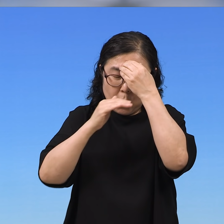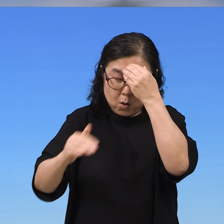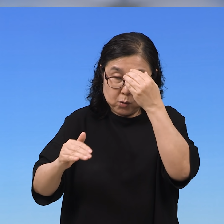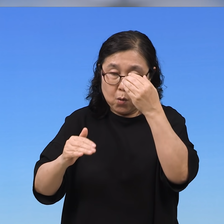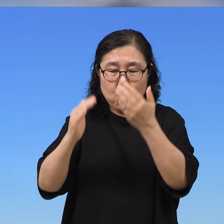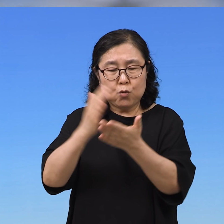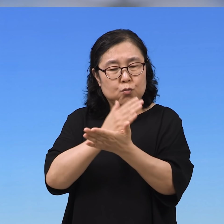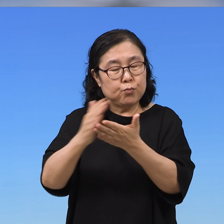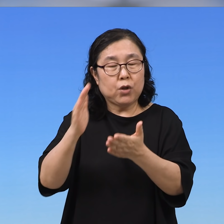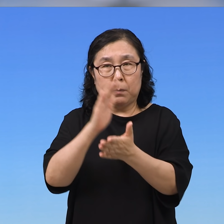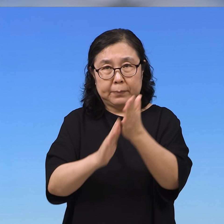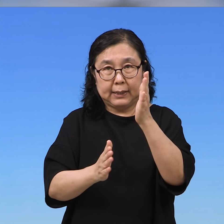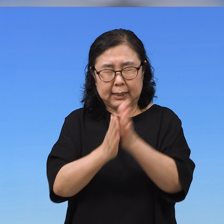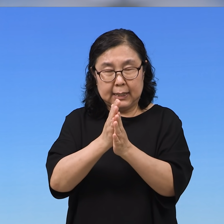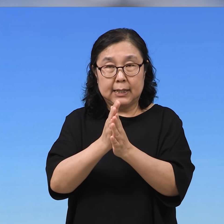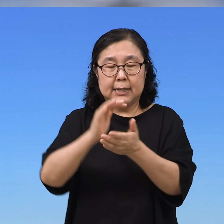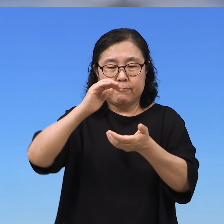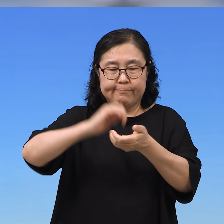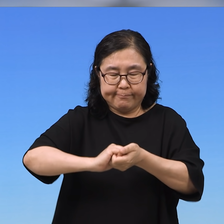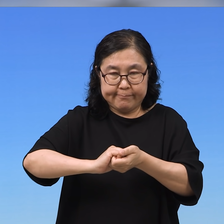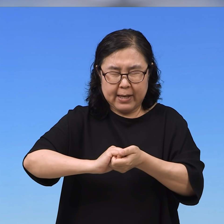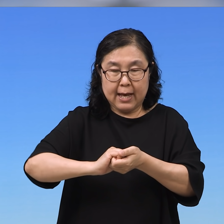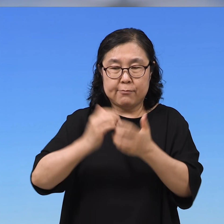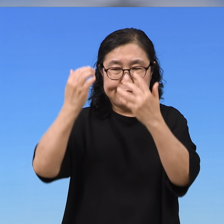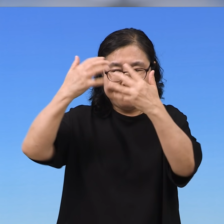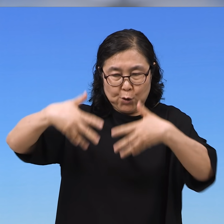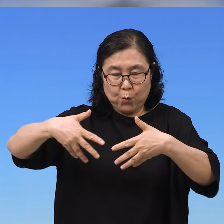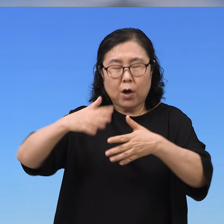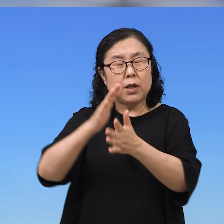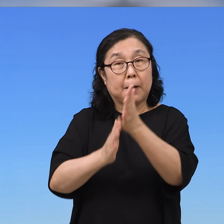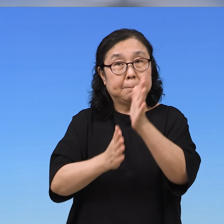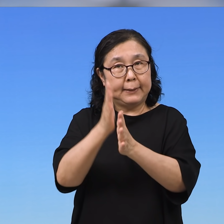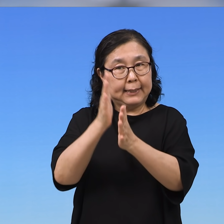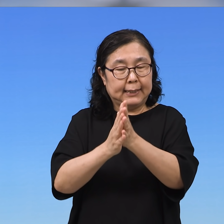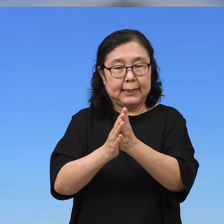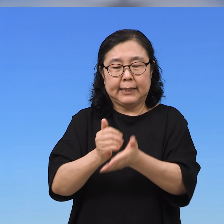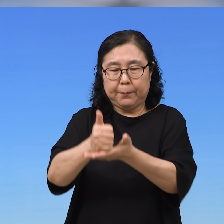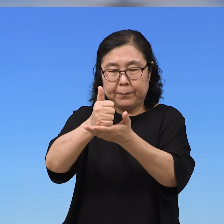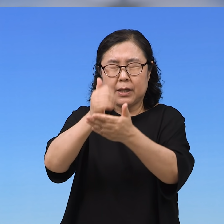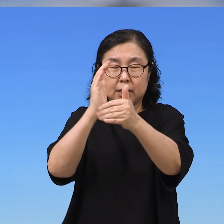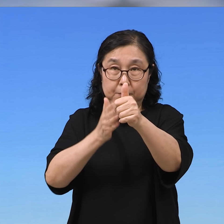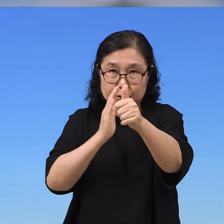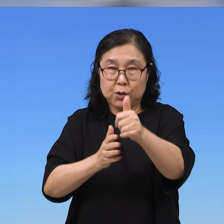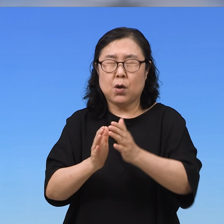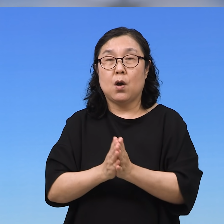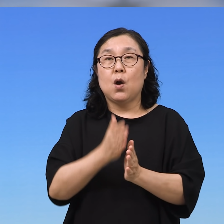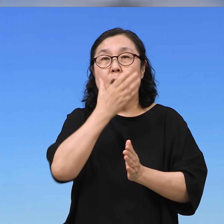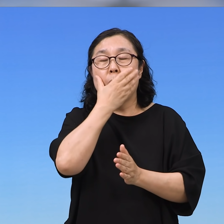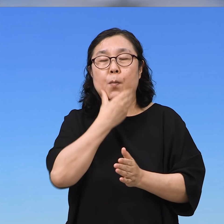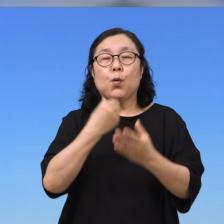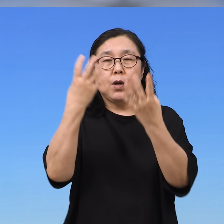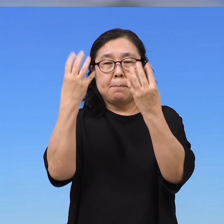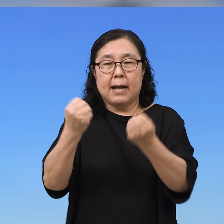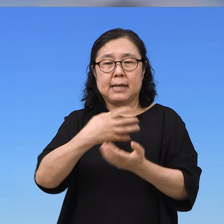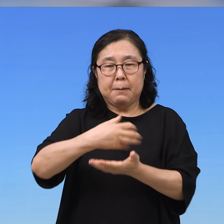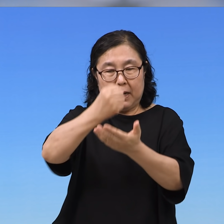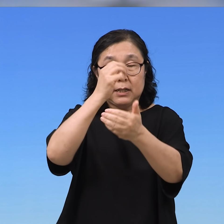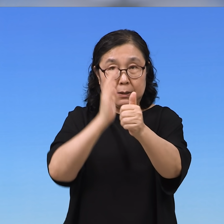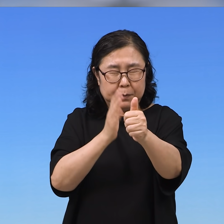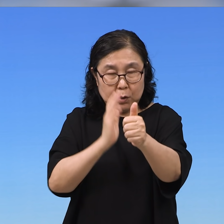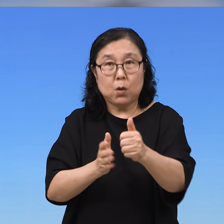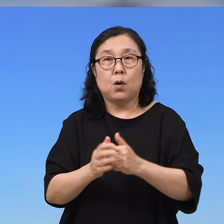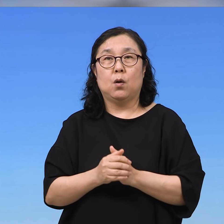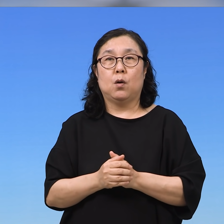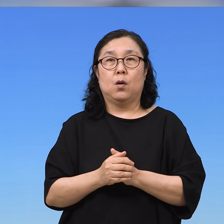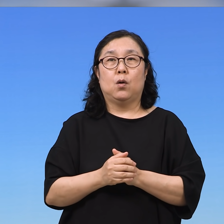이런 구분으로 섬기는 것이 아니라 제한 없이, 조건 없이 결론을 했습니다. 복 많이 받으시기를